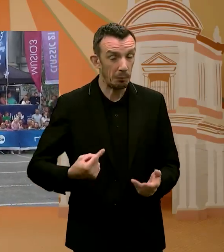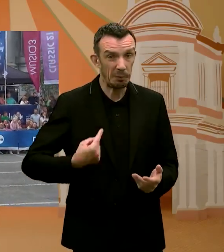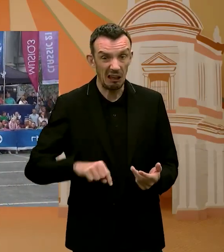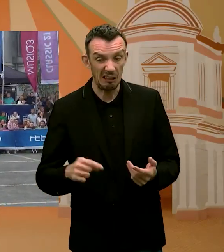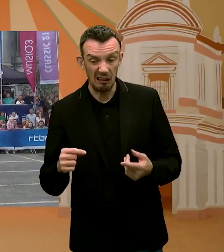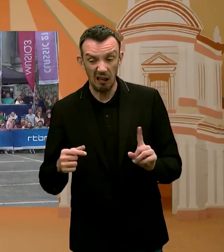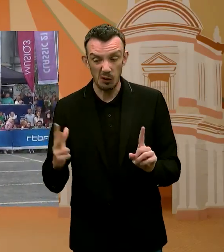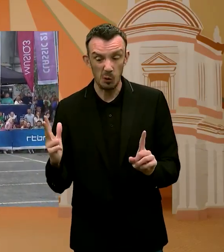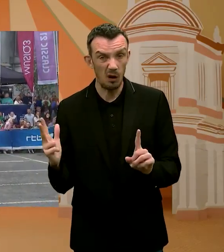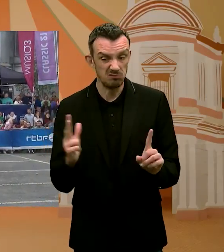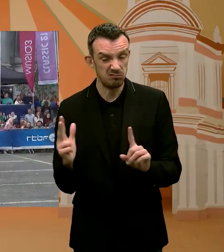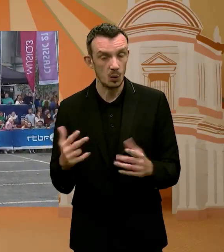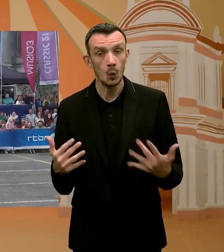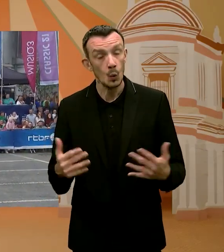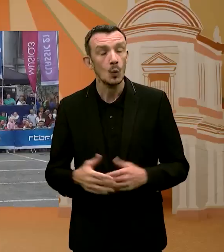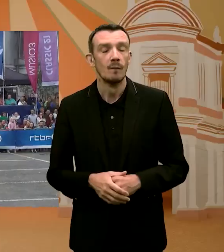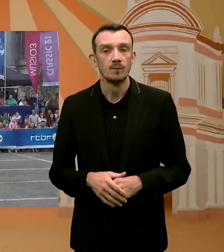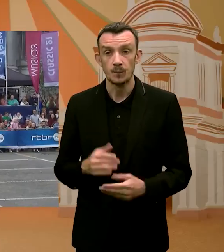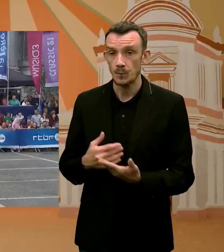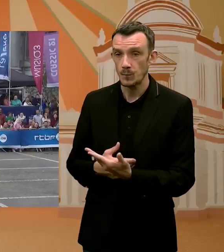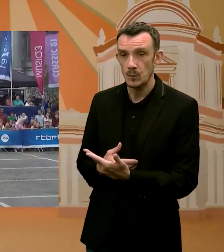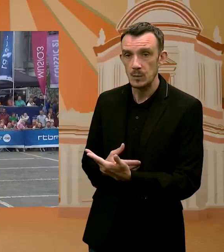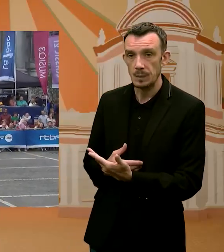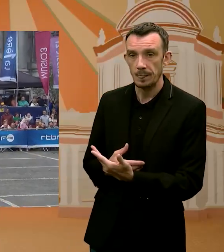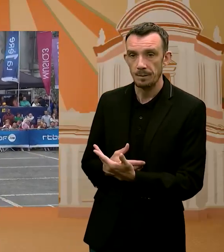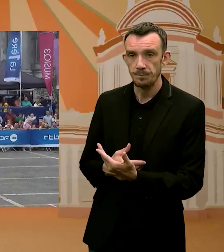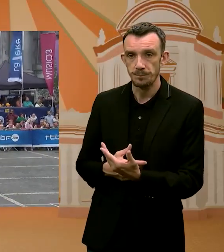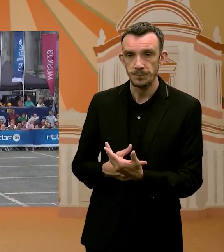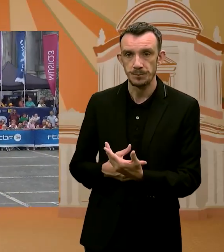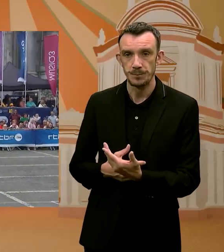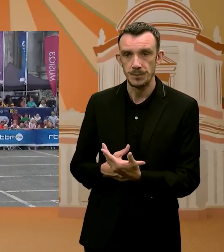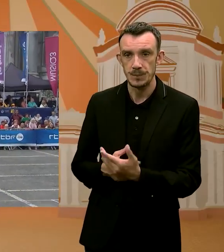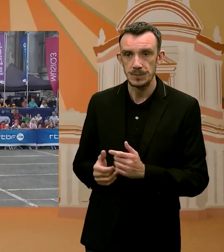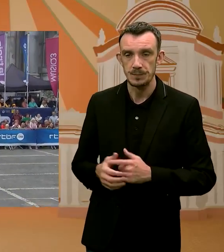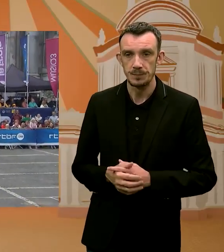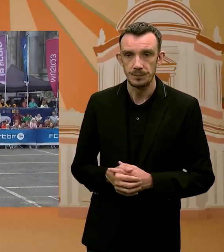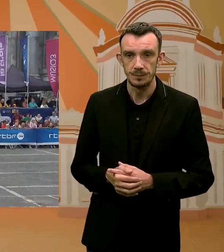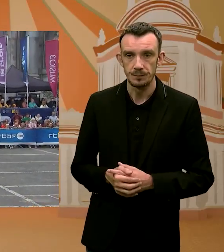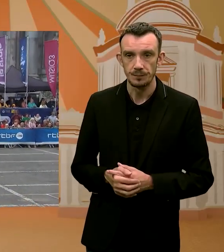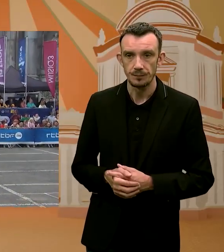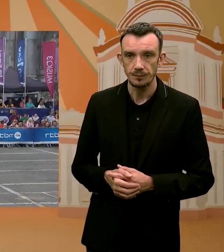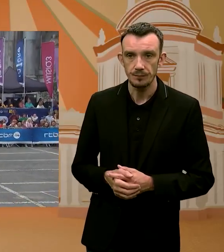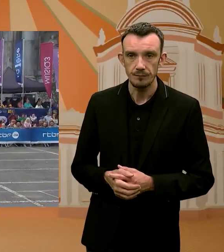ça va devenir difficile. De nouveau, il est entouré, Romain Bautron, par Christophe Corbiot, par Liam Corbiot, par Jérémy